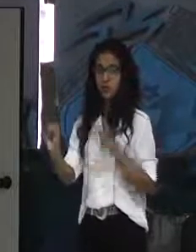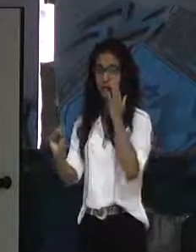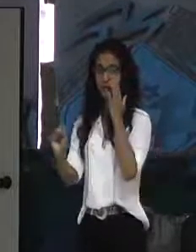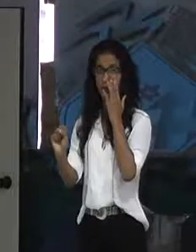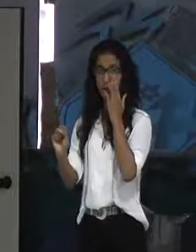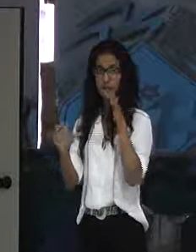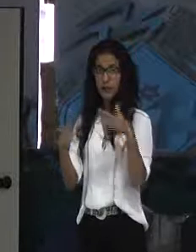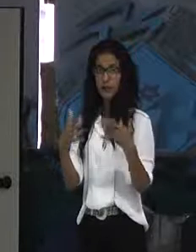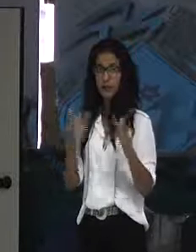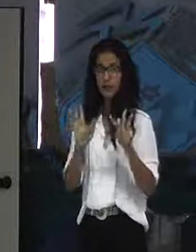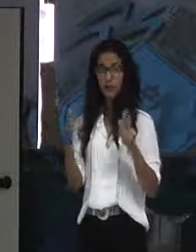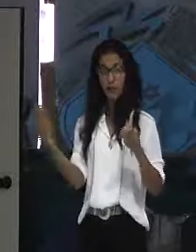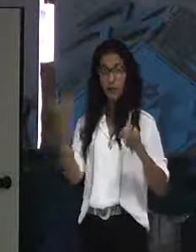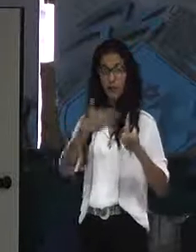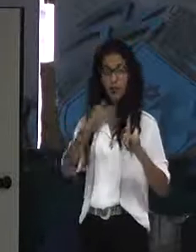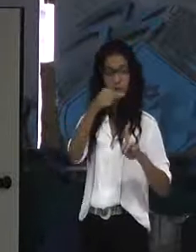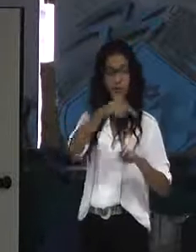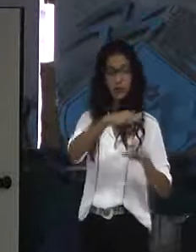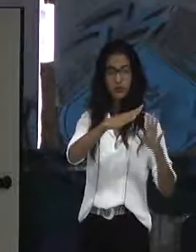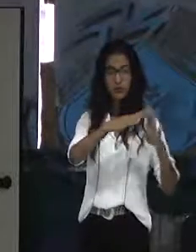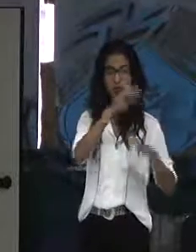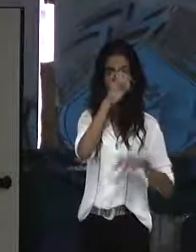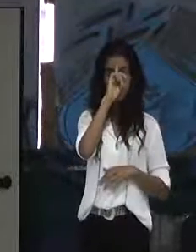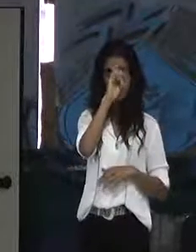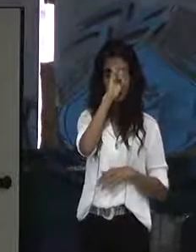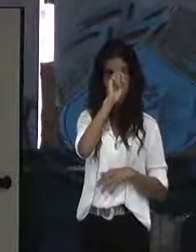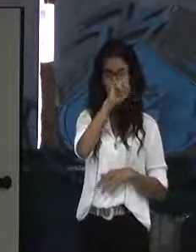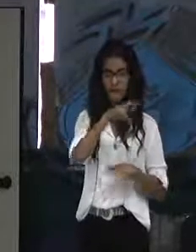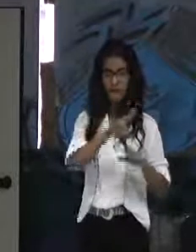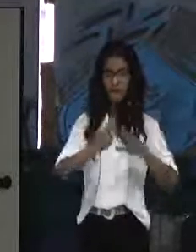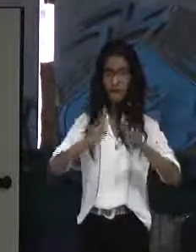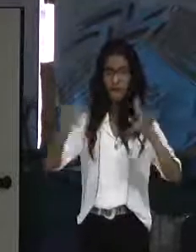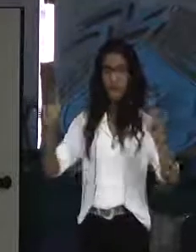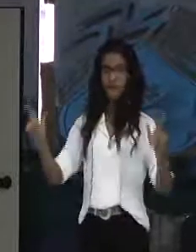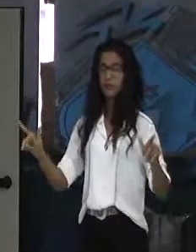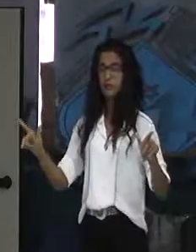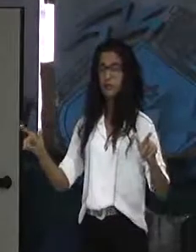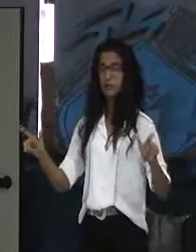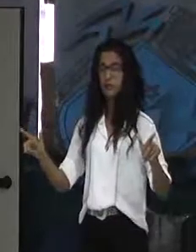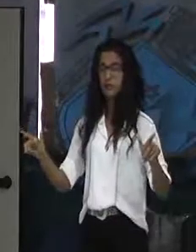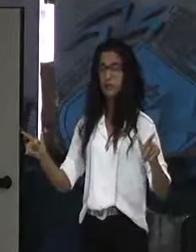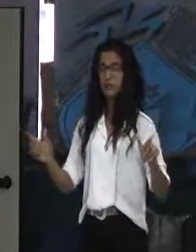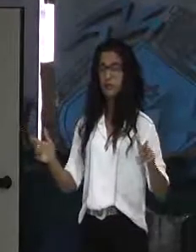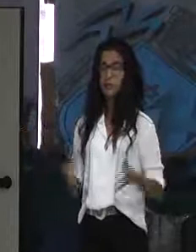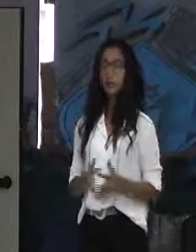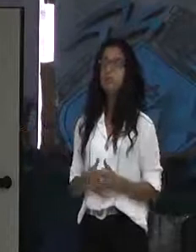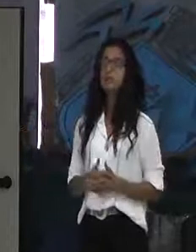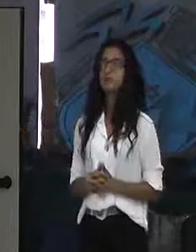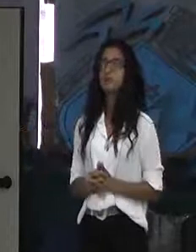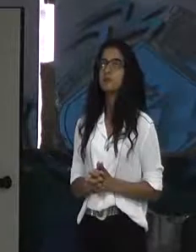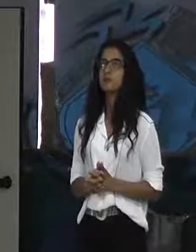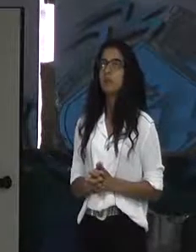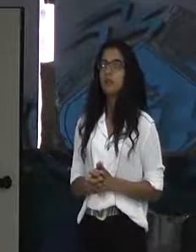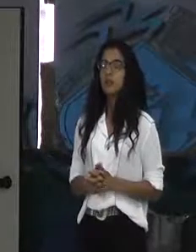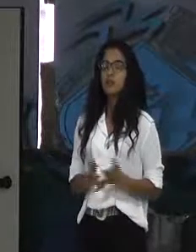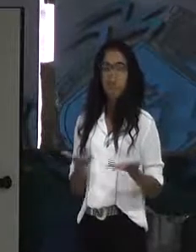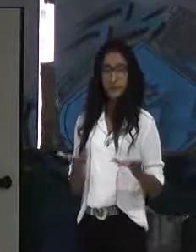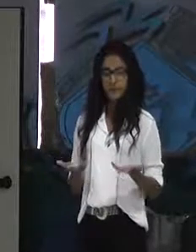finalidade dele era completamente, né, diferente do que se perceitua hoje no SUS. Muito